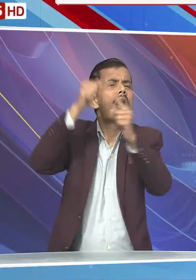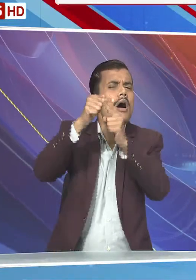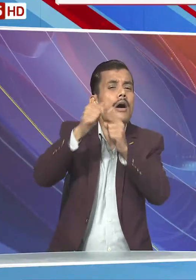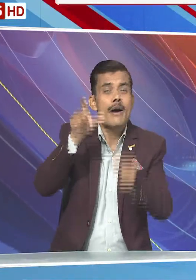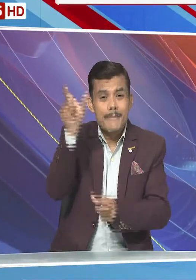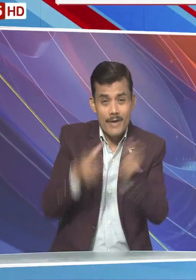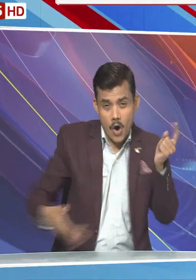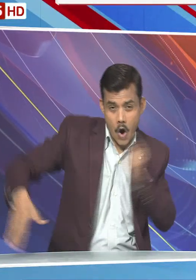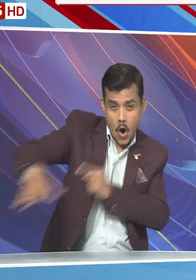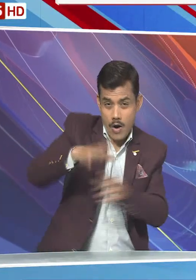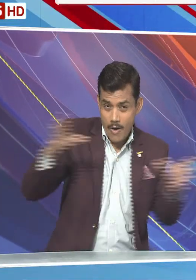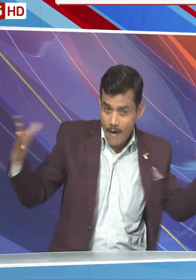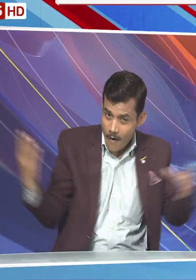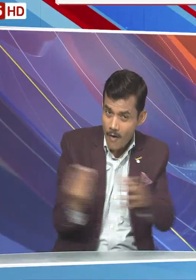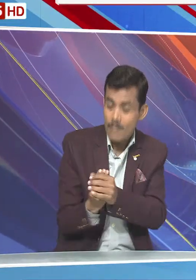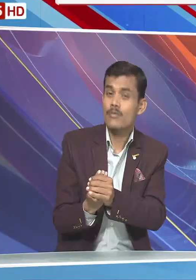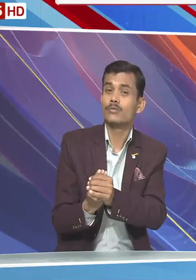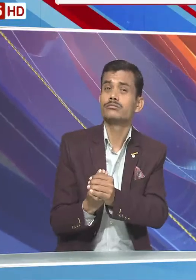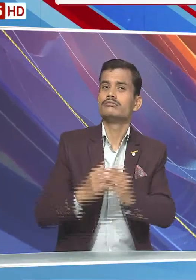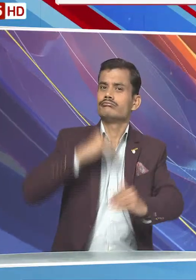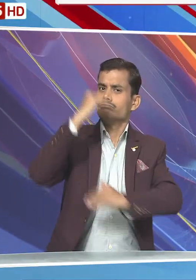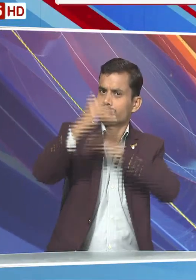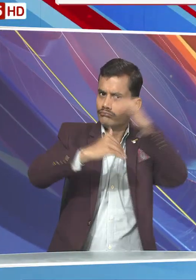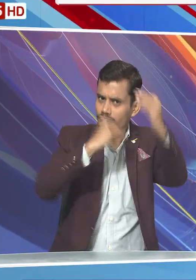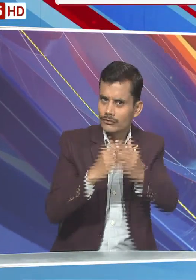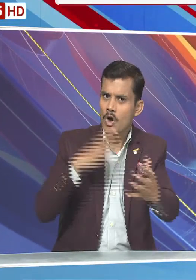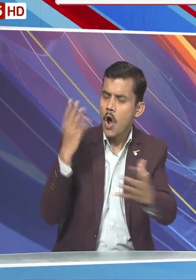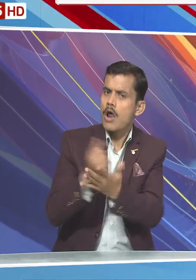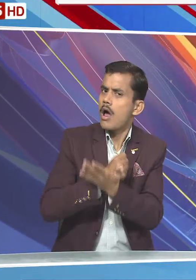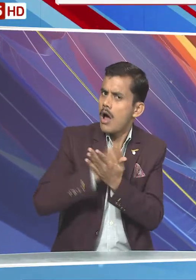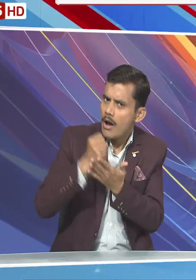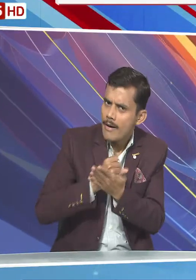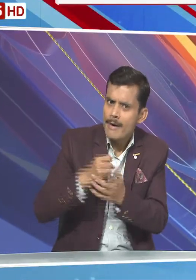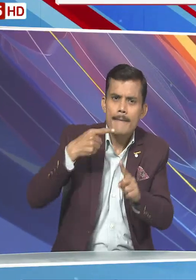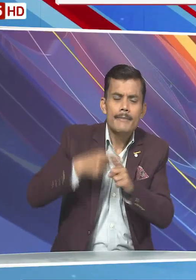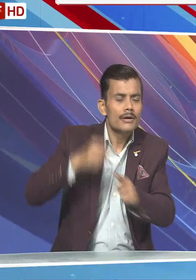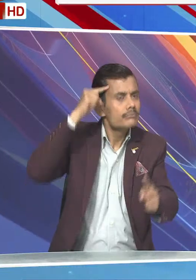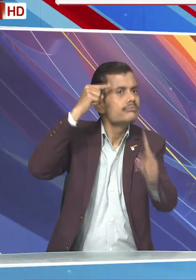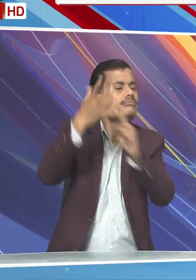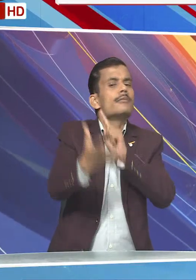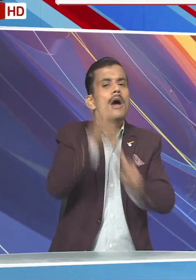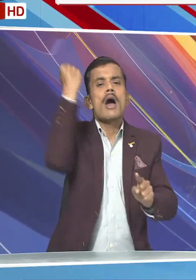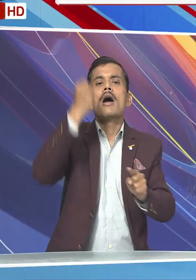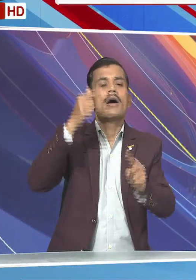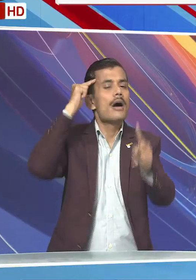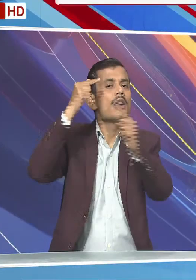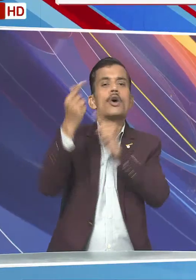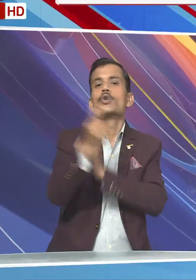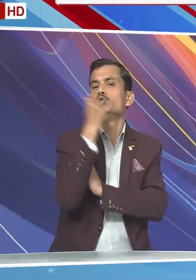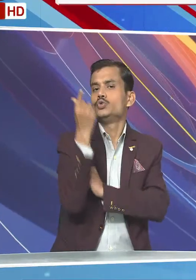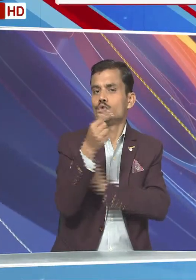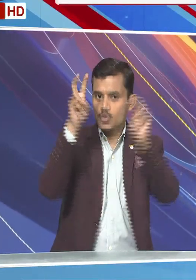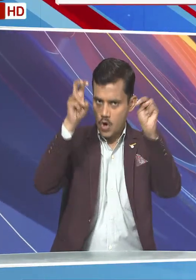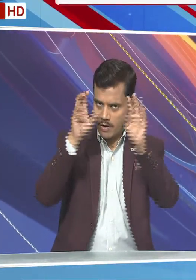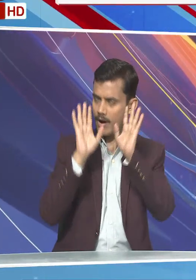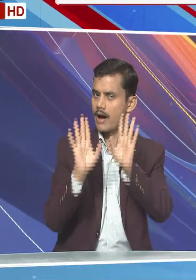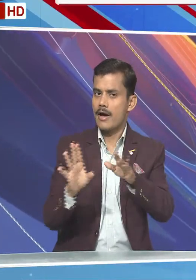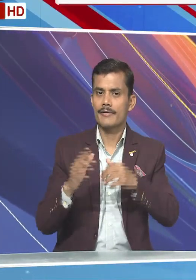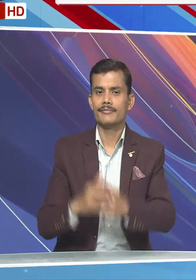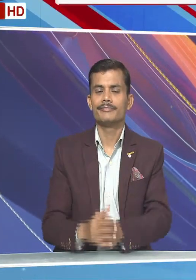सबका विकास, सबका विश्वास और सबका प्रयास की भावनाओं से प्रेरित है।